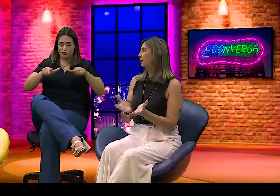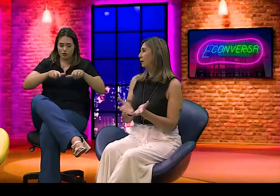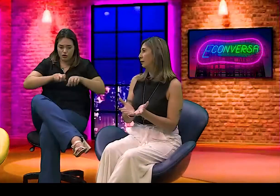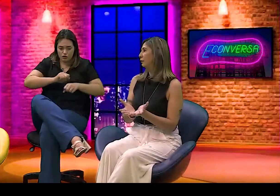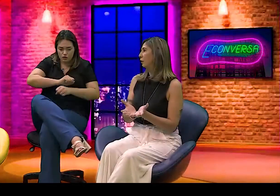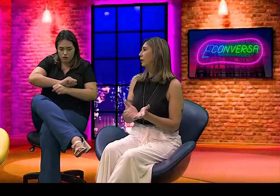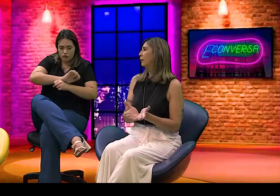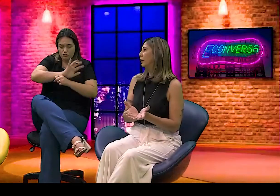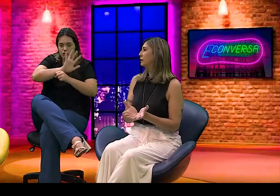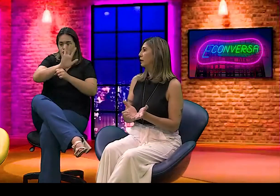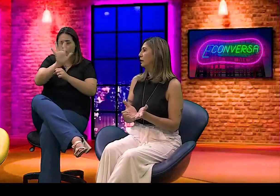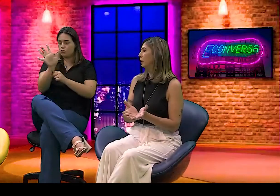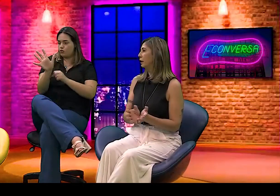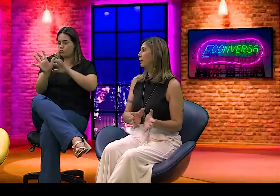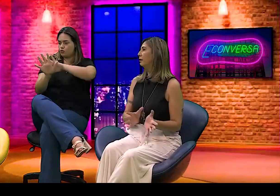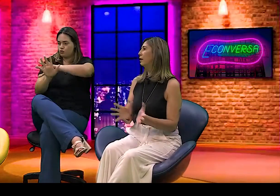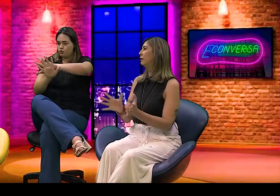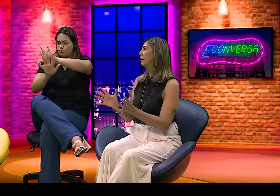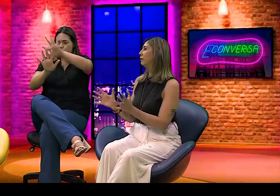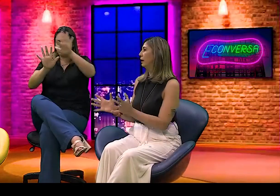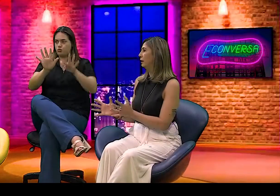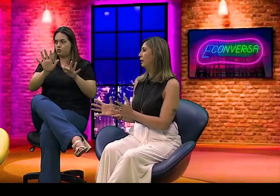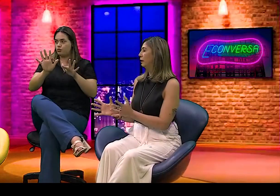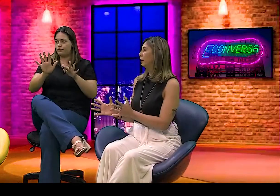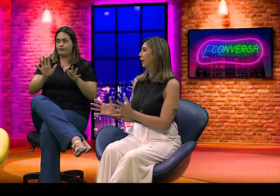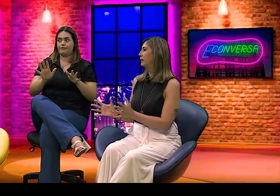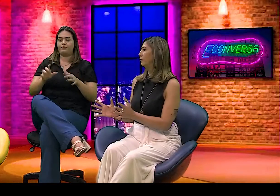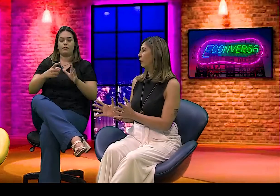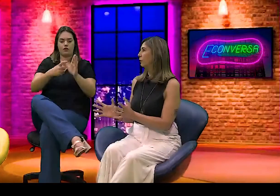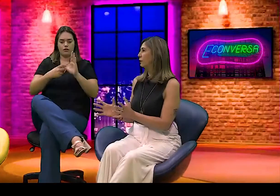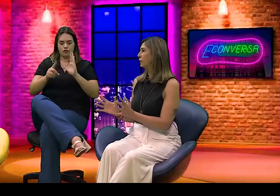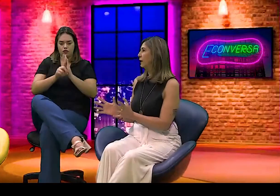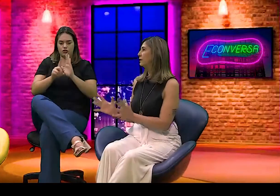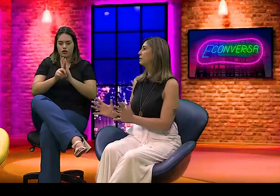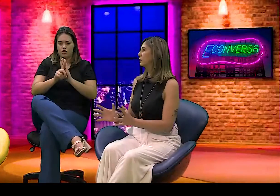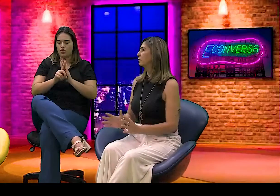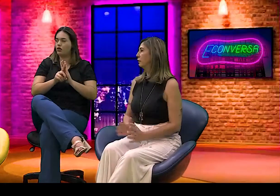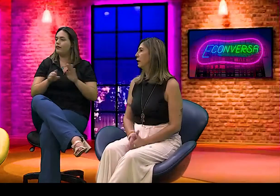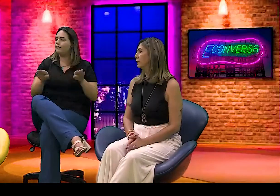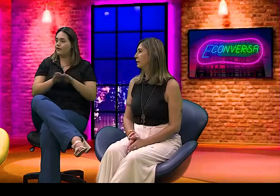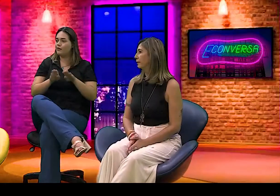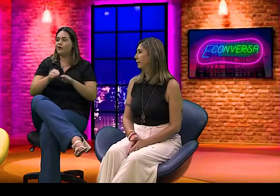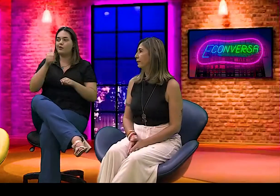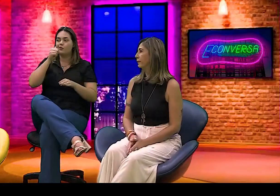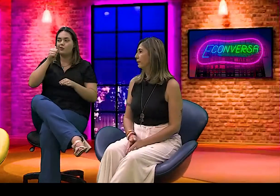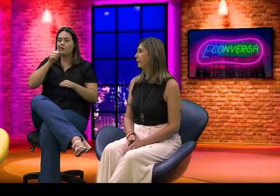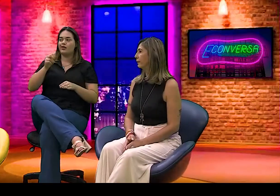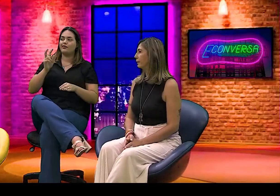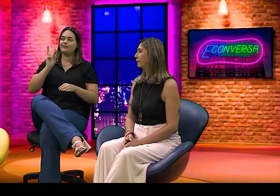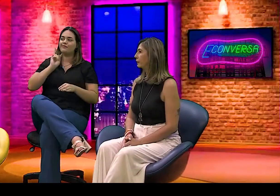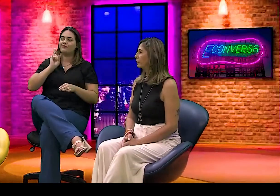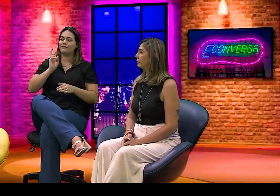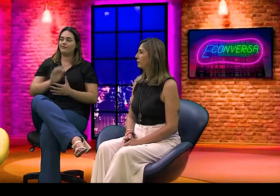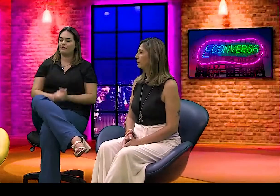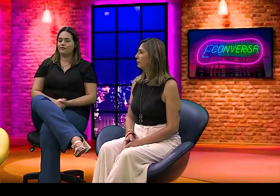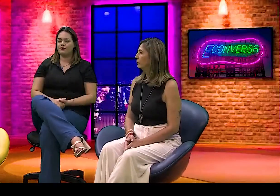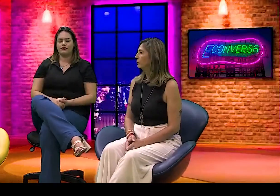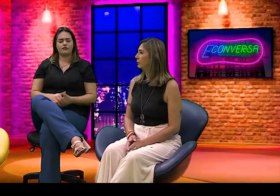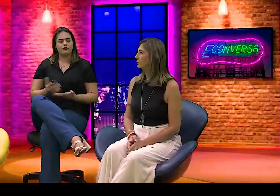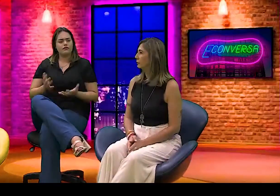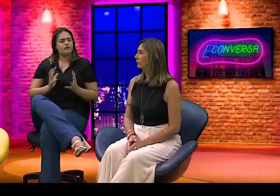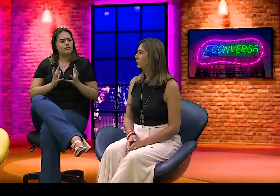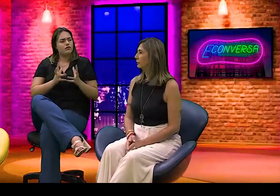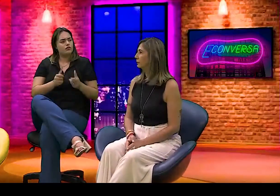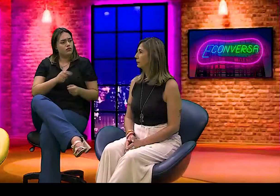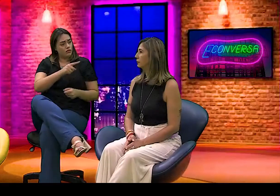saí só da dependência química e entrei também para esse foco das mulheres em situação de violência. Bom, e com tudo isso, você